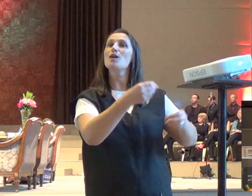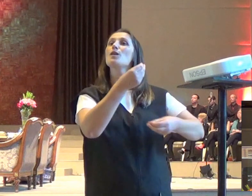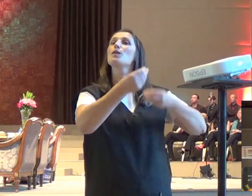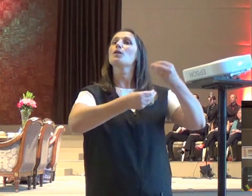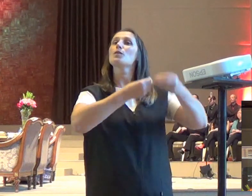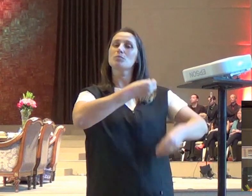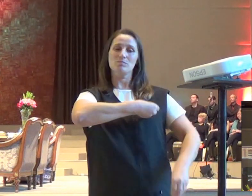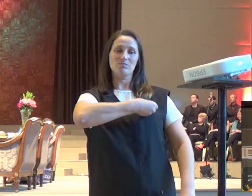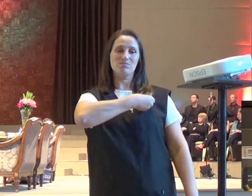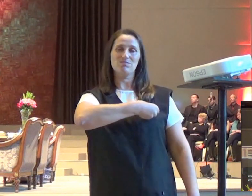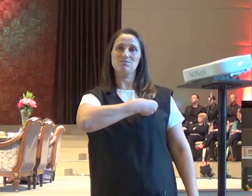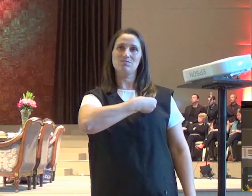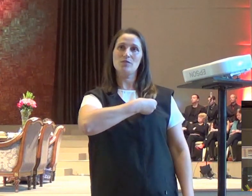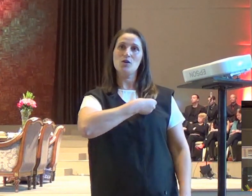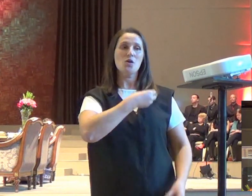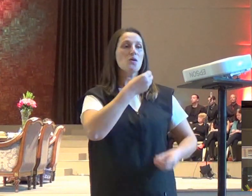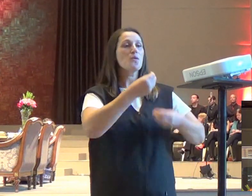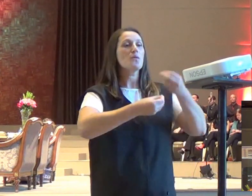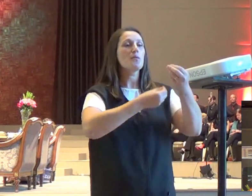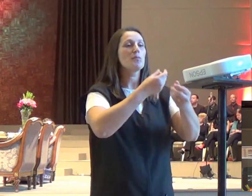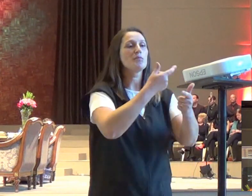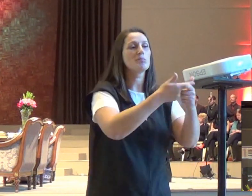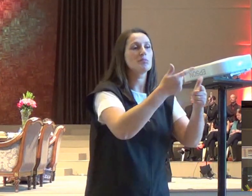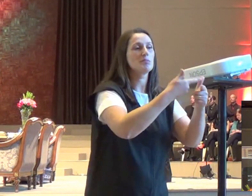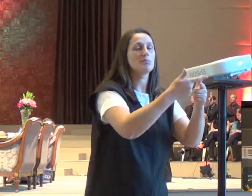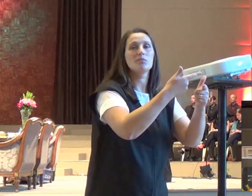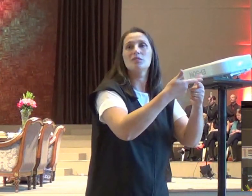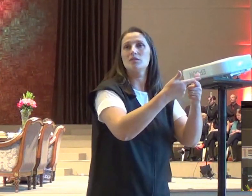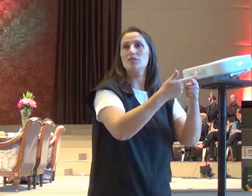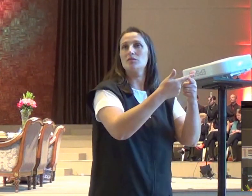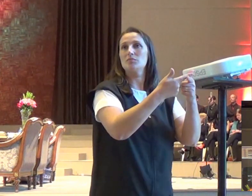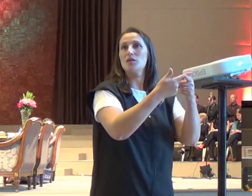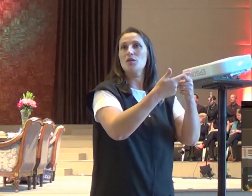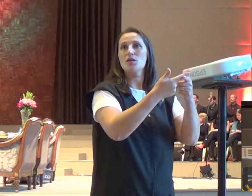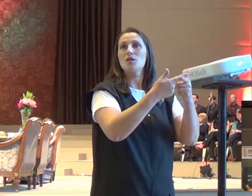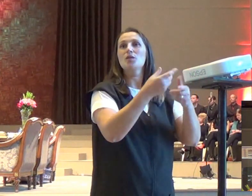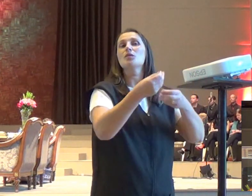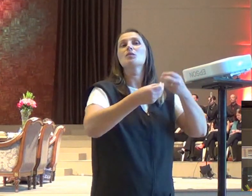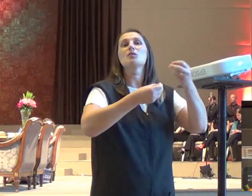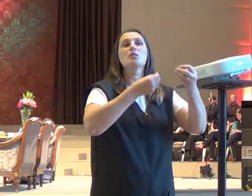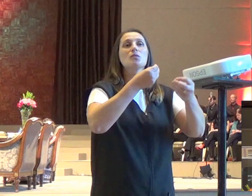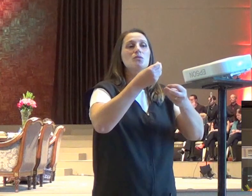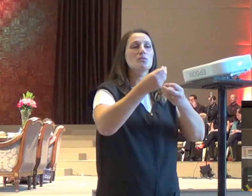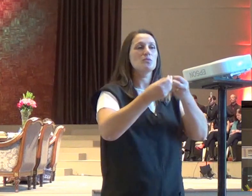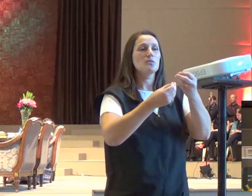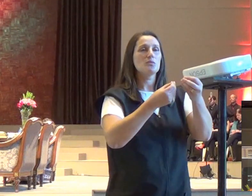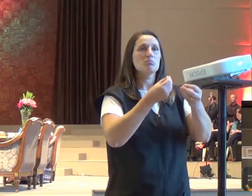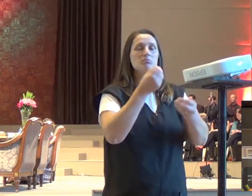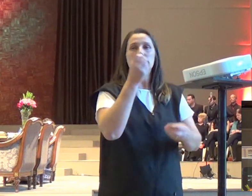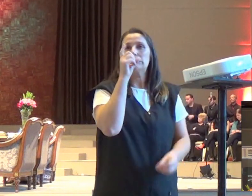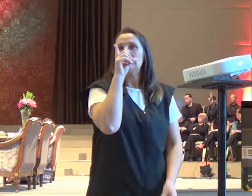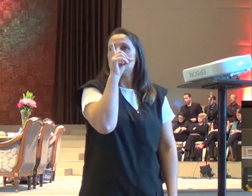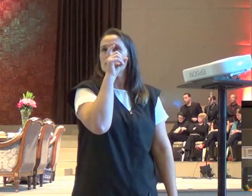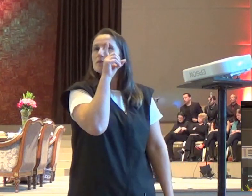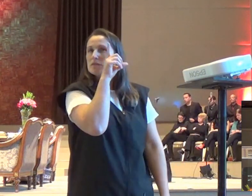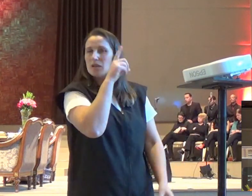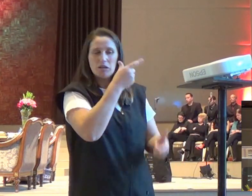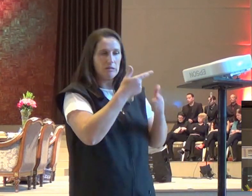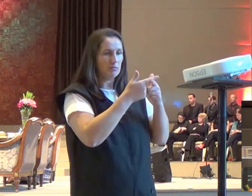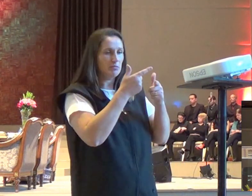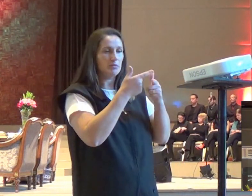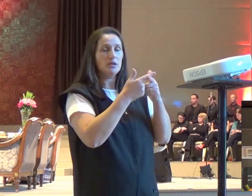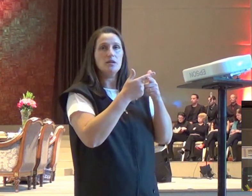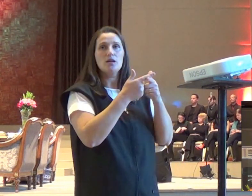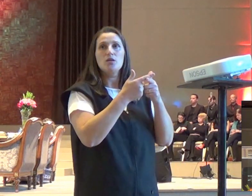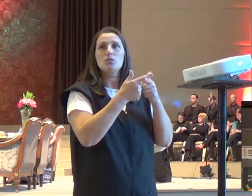a como resolver problemas, a como lidar com situações frustrantes, a como ter